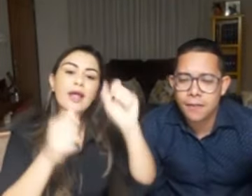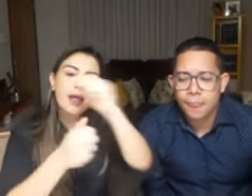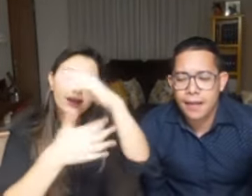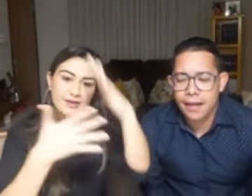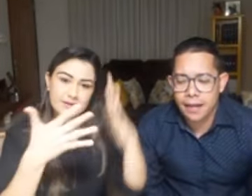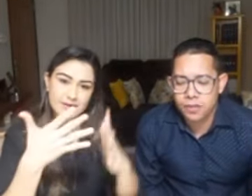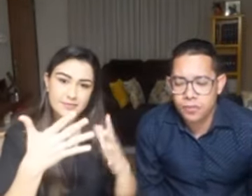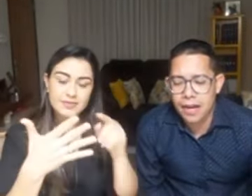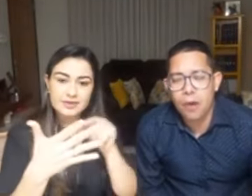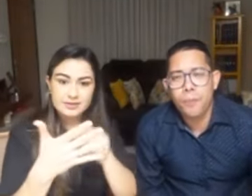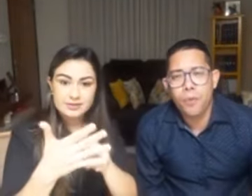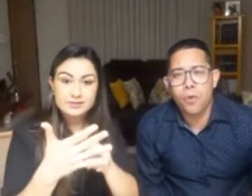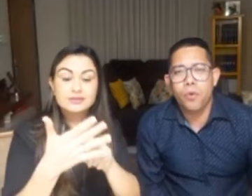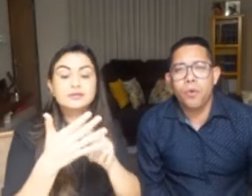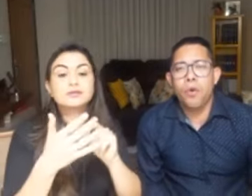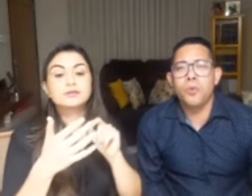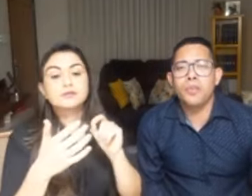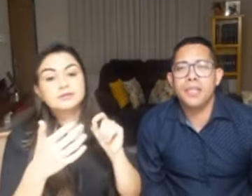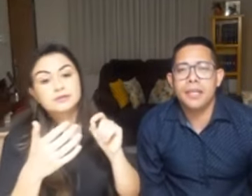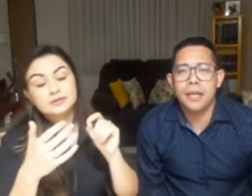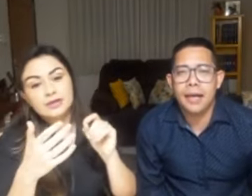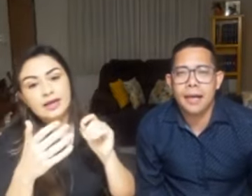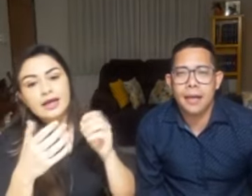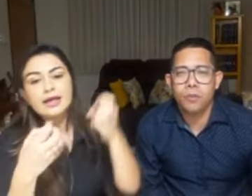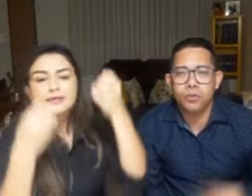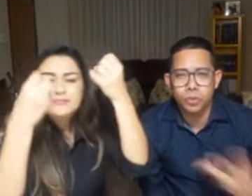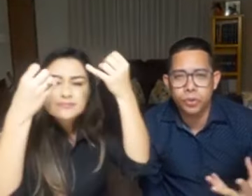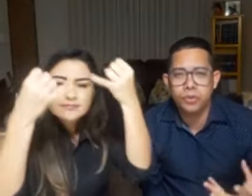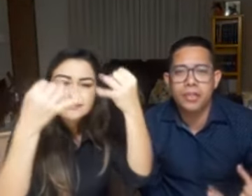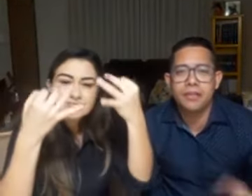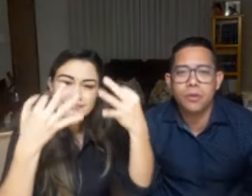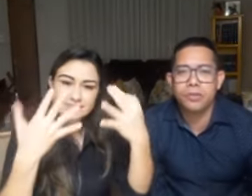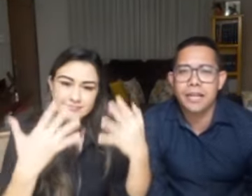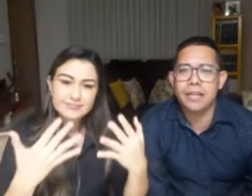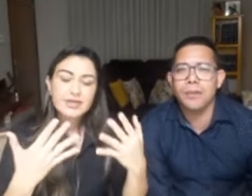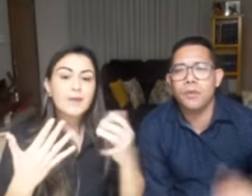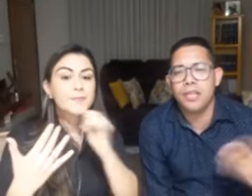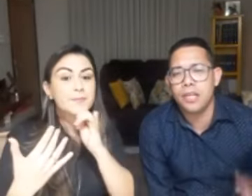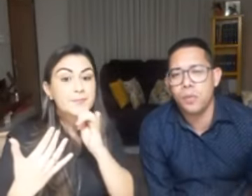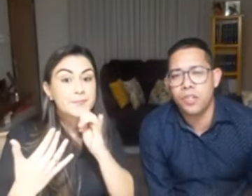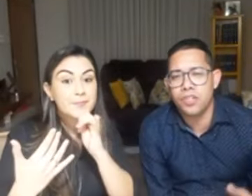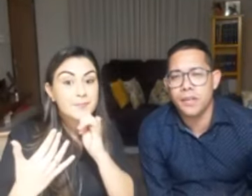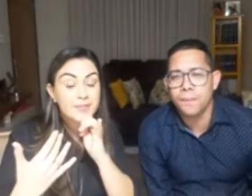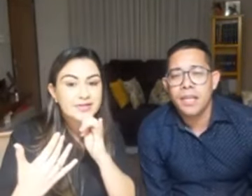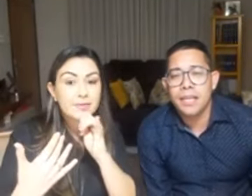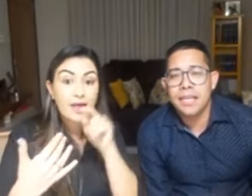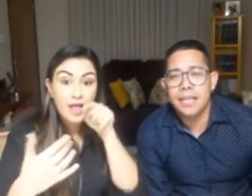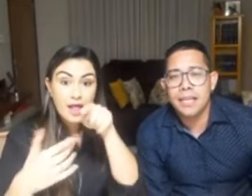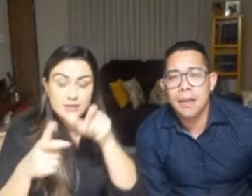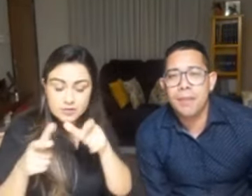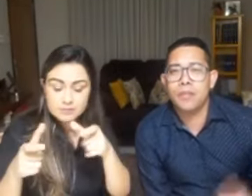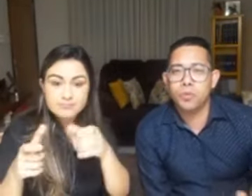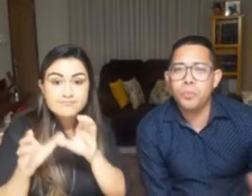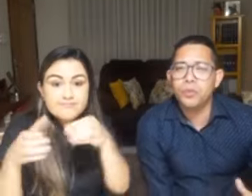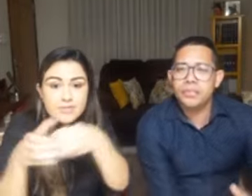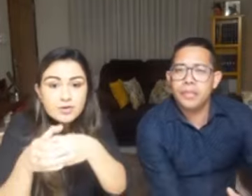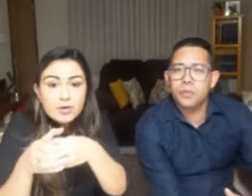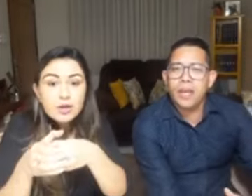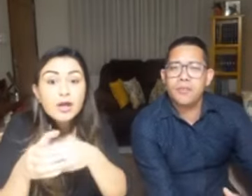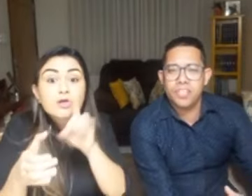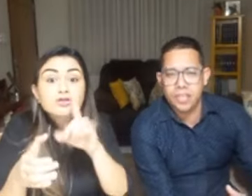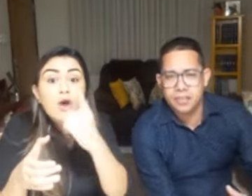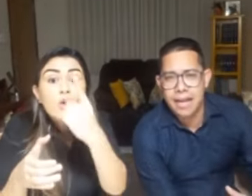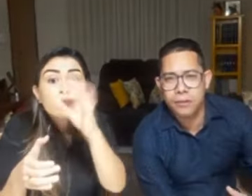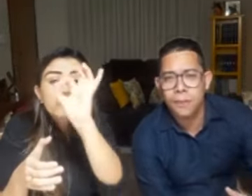sinais, de falar um pouco como que os surdos eles são considerados minoria linguística e apenas 1%